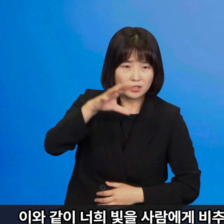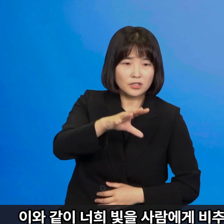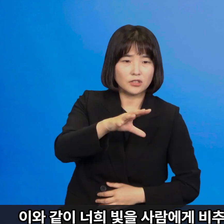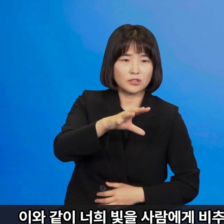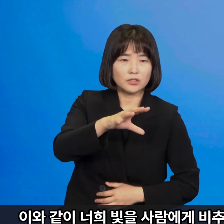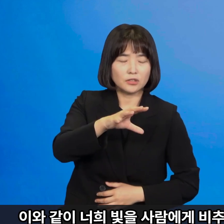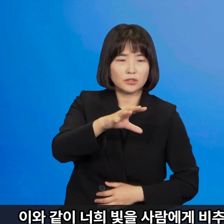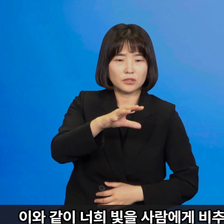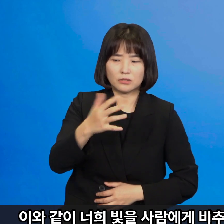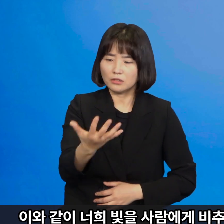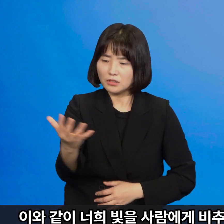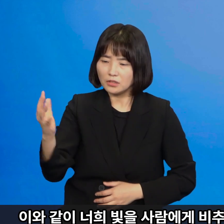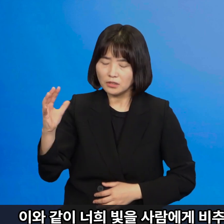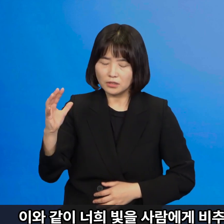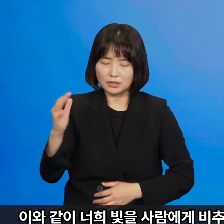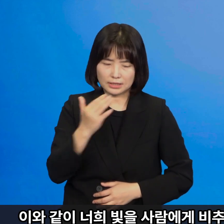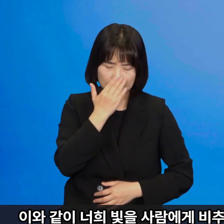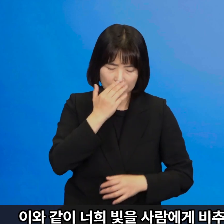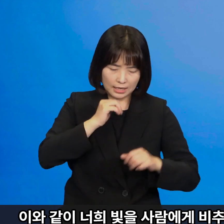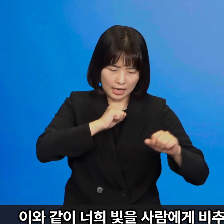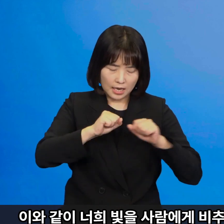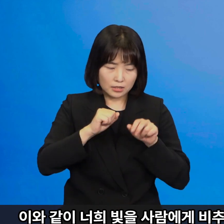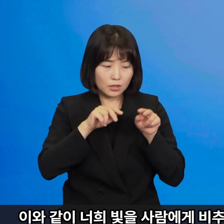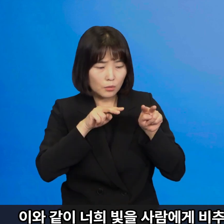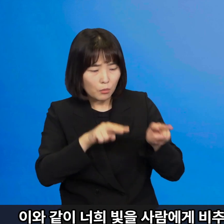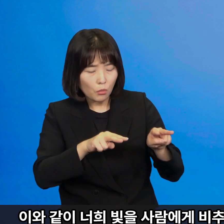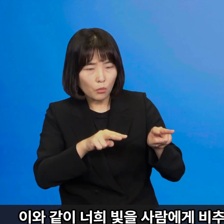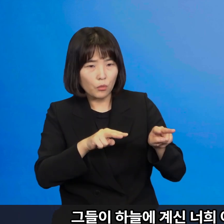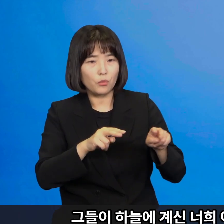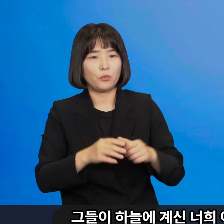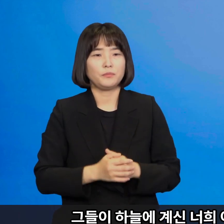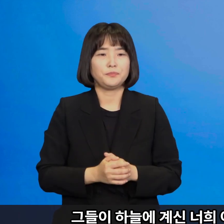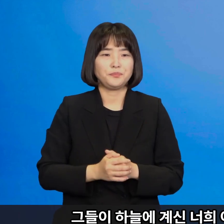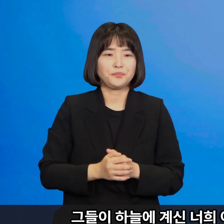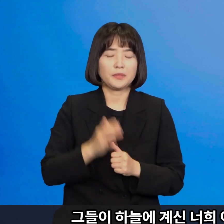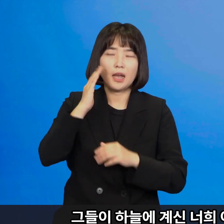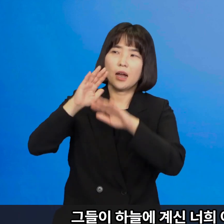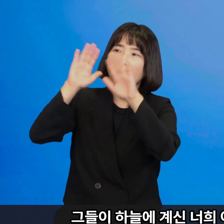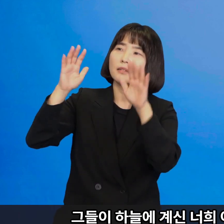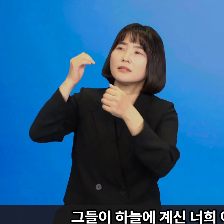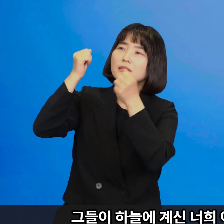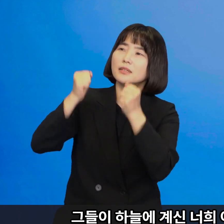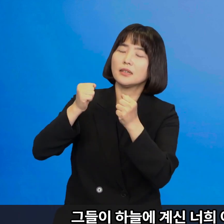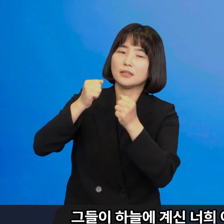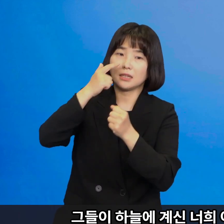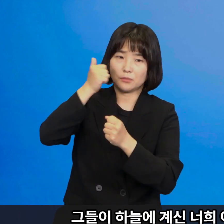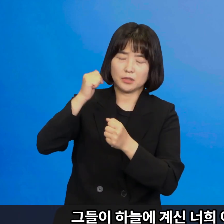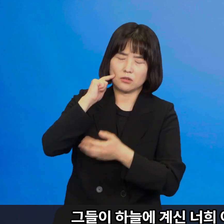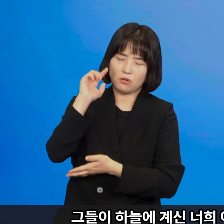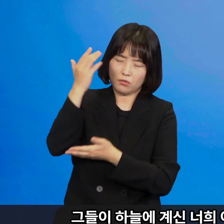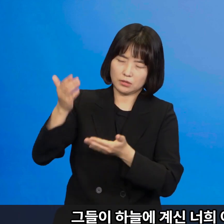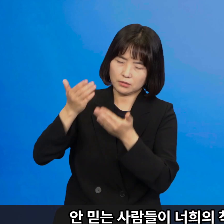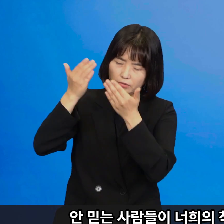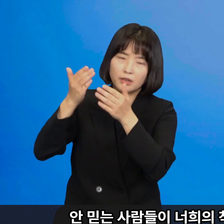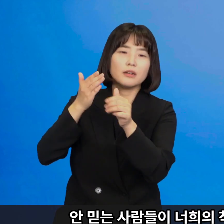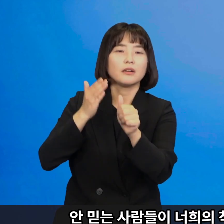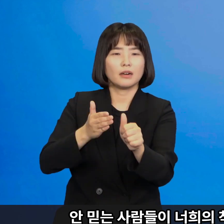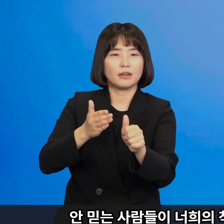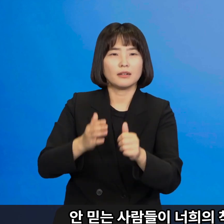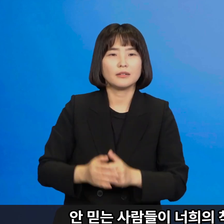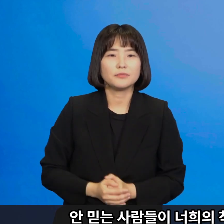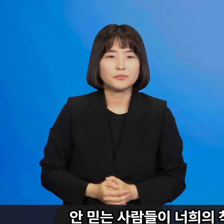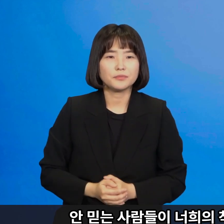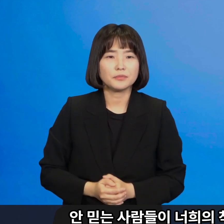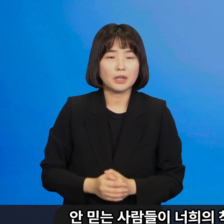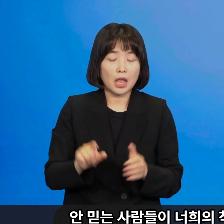그들이 너희의 착한 행실을 보고 그들이 하늘에 계신 너희 아버지께 영광을 돌리게 하라. 안 믿는